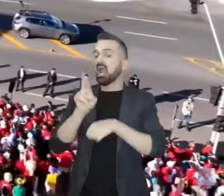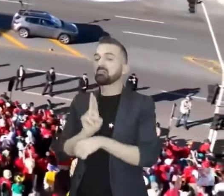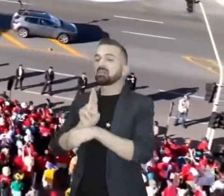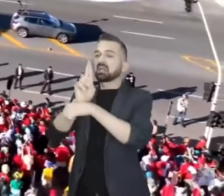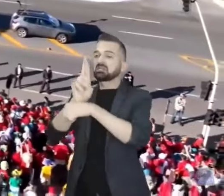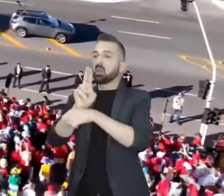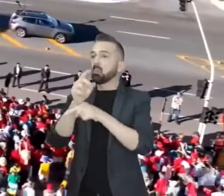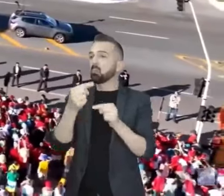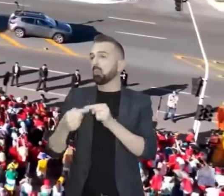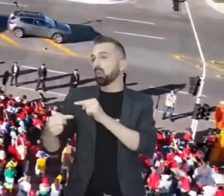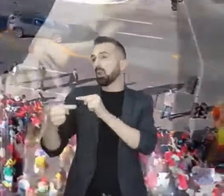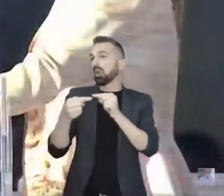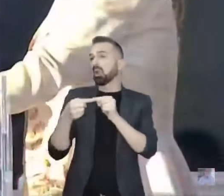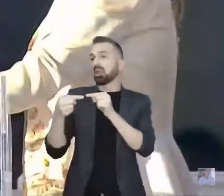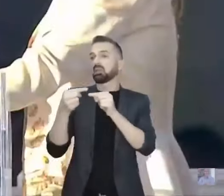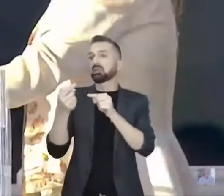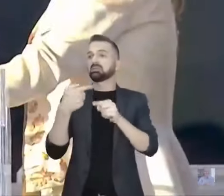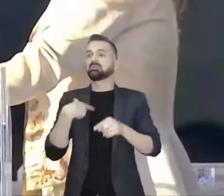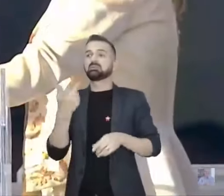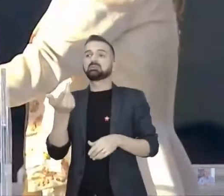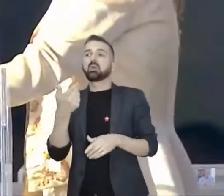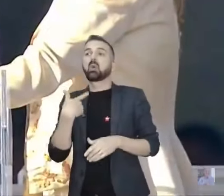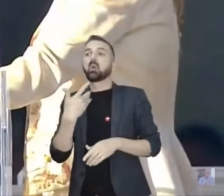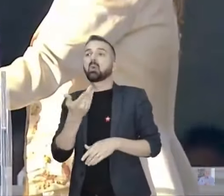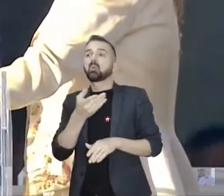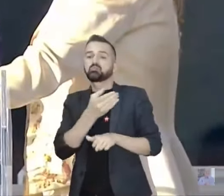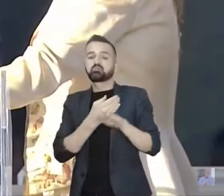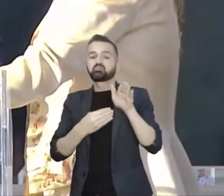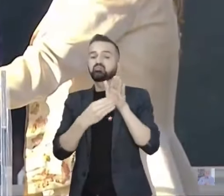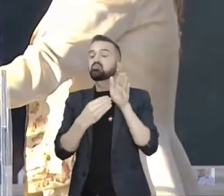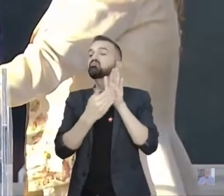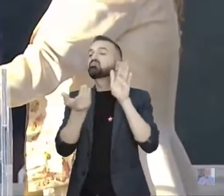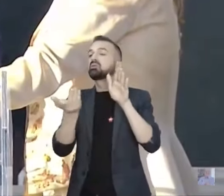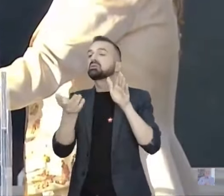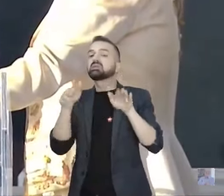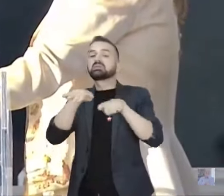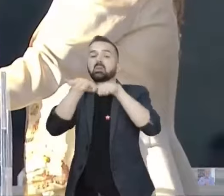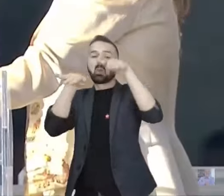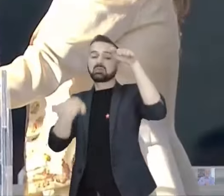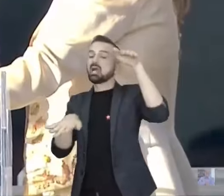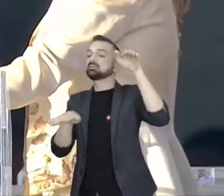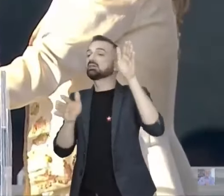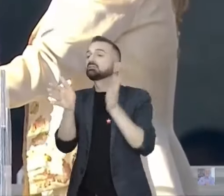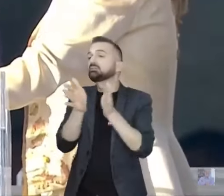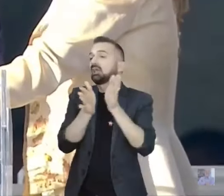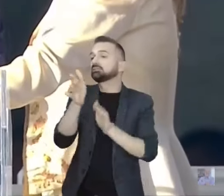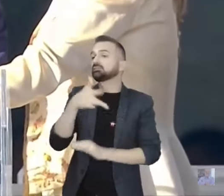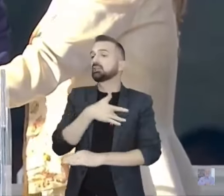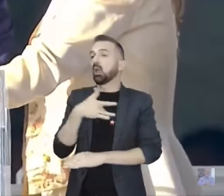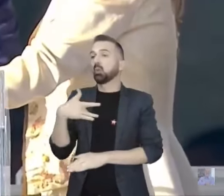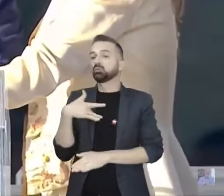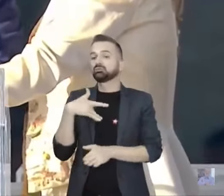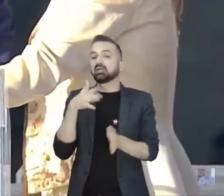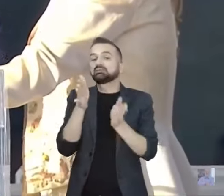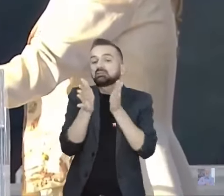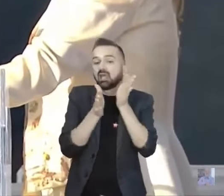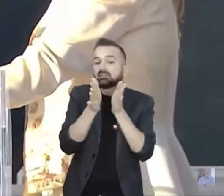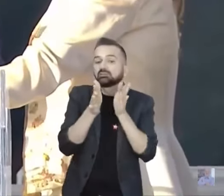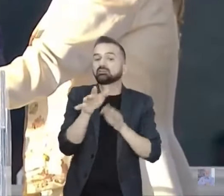carreiras do Estado, desigualdade no acesso à saúde, à educação e demais serviços